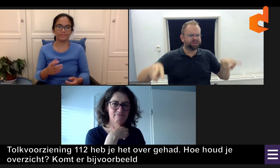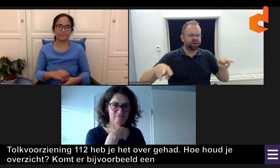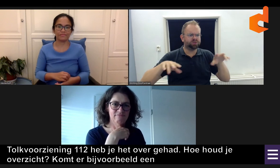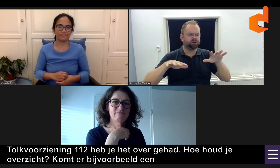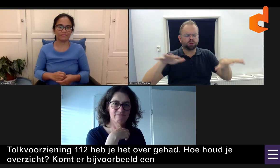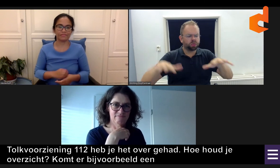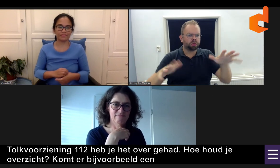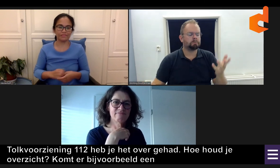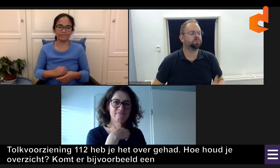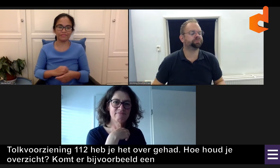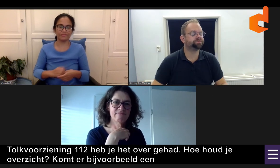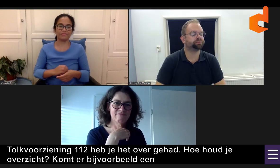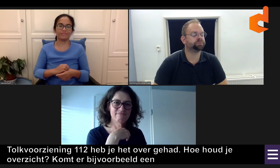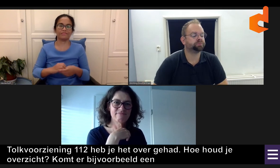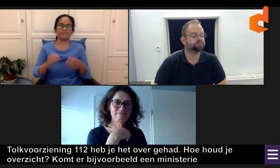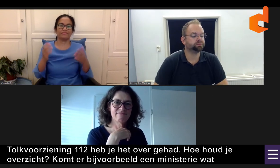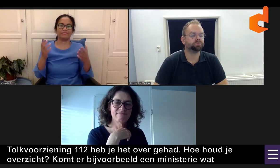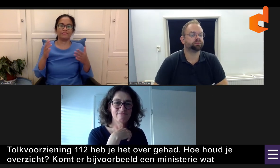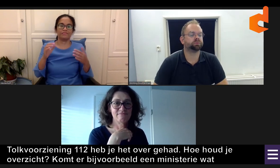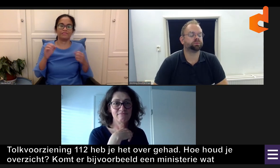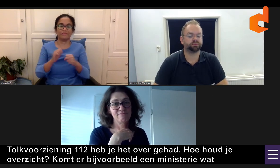alles? Hoe hou je dan het overzicht?